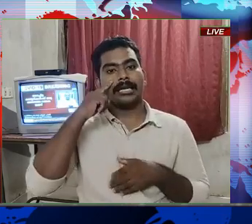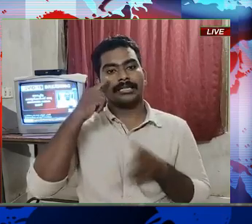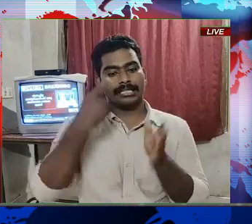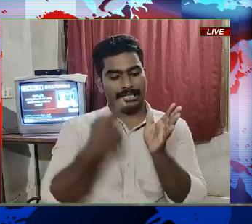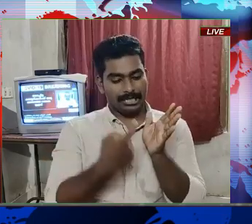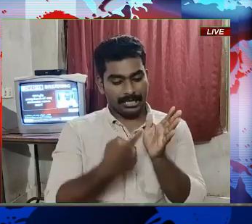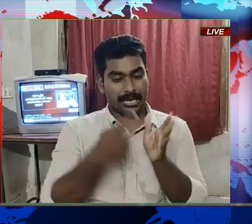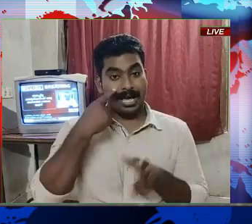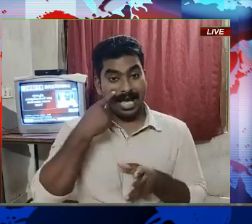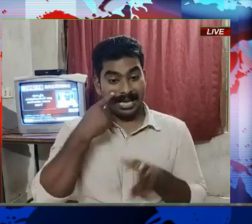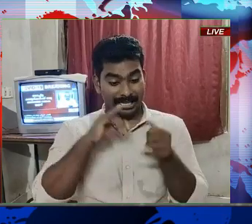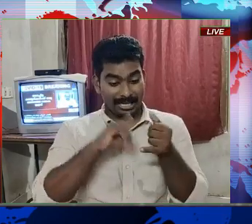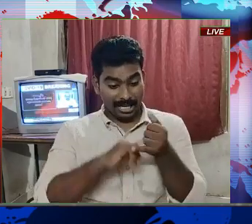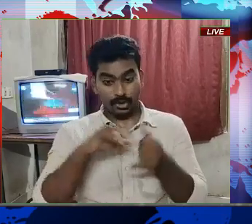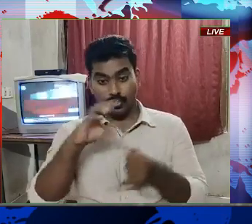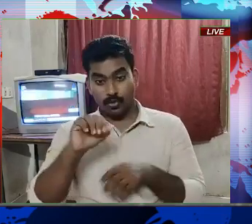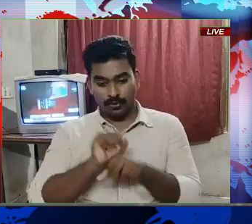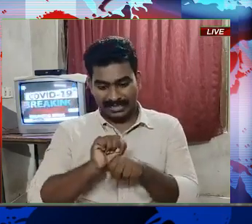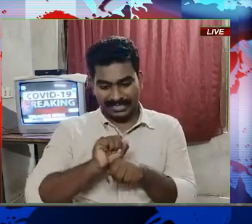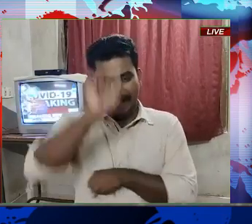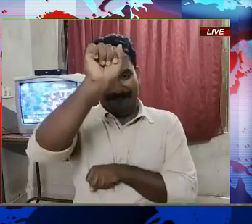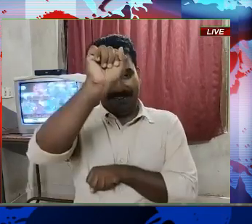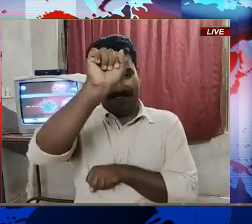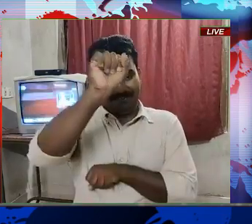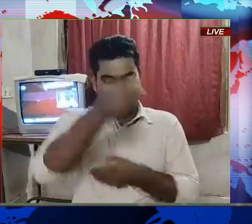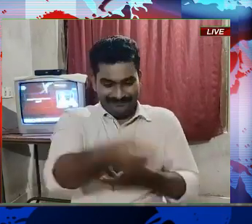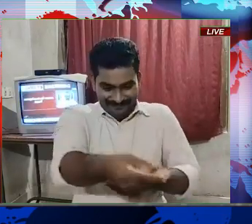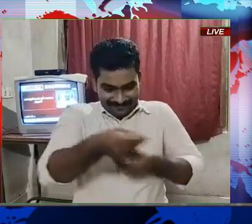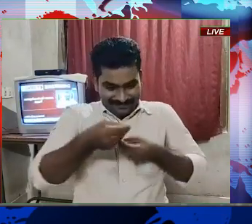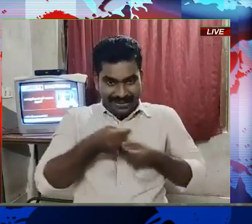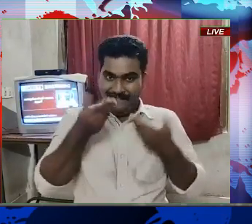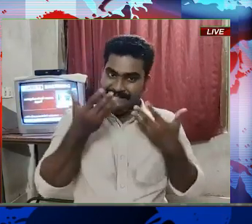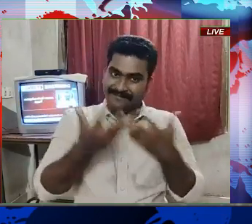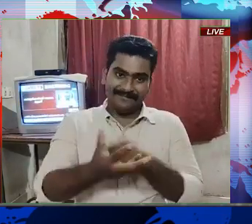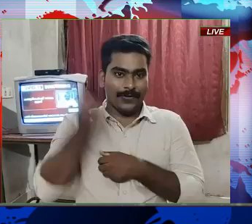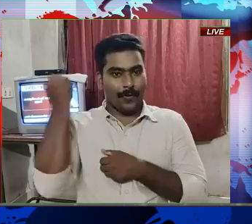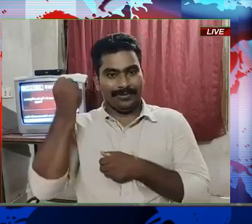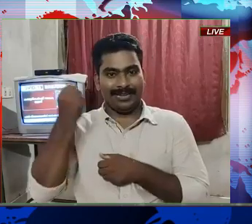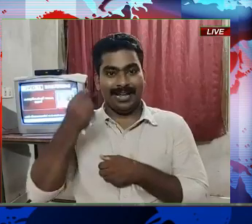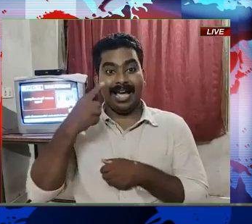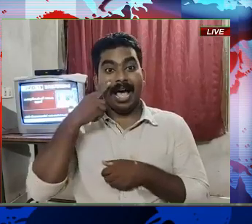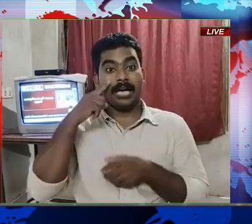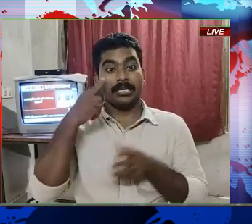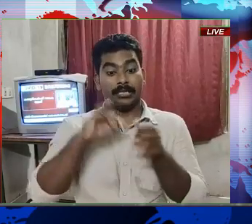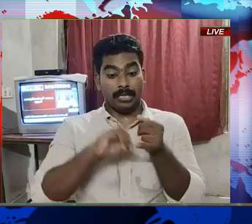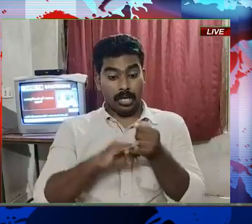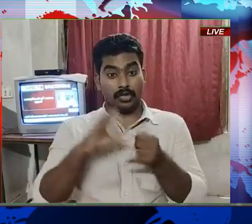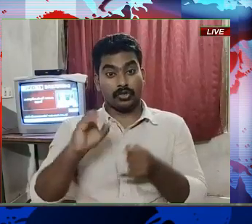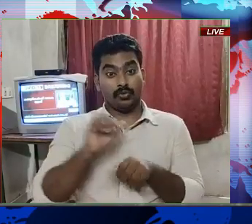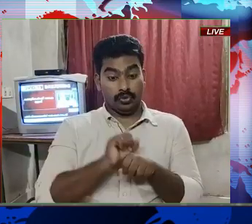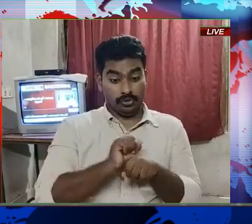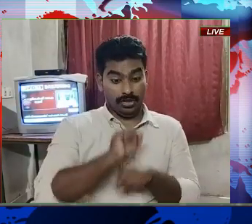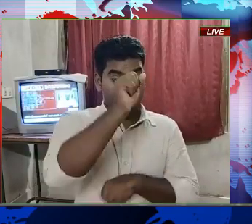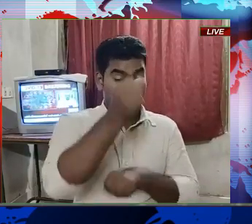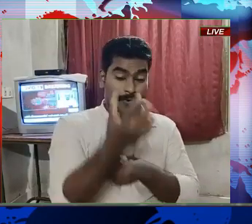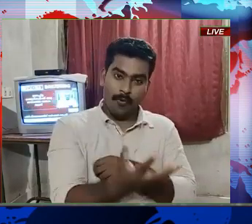ഇന്നത്തെ പ്രതിസന്ധിയെ മറികടക്കാൻ അവരുടെ ആകെ സേവനം ആകാവുന്ന വിധത്തിൽ